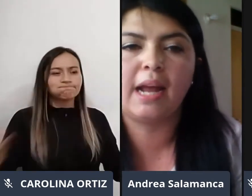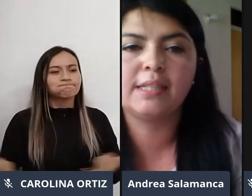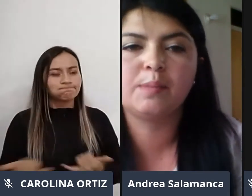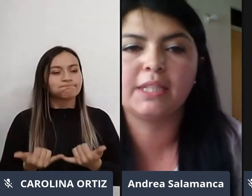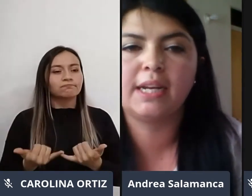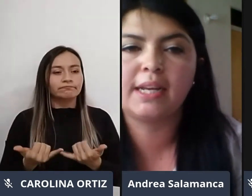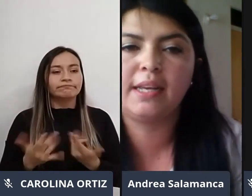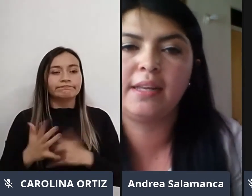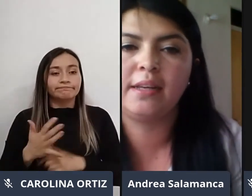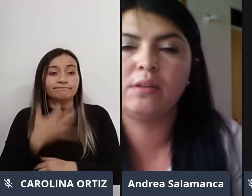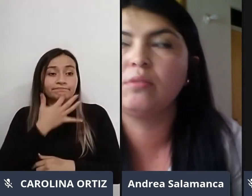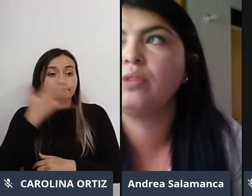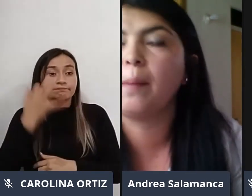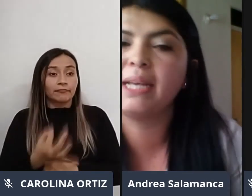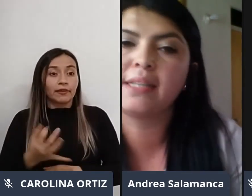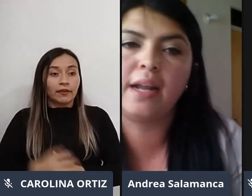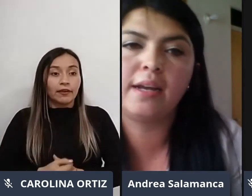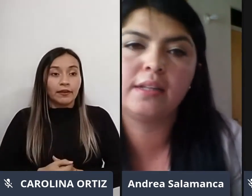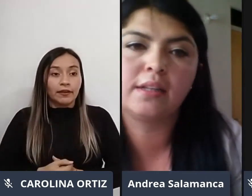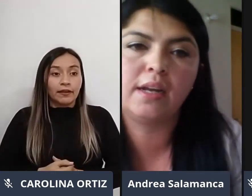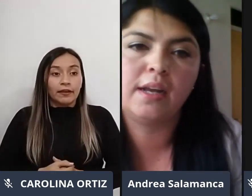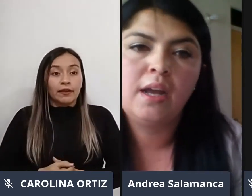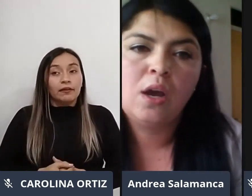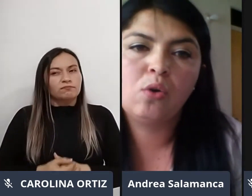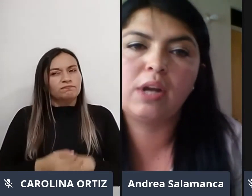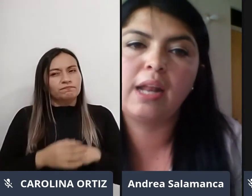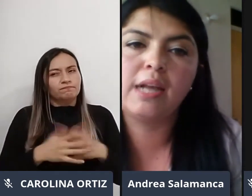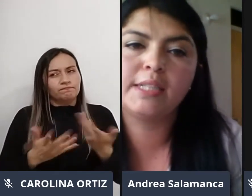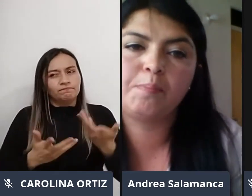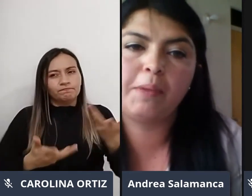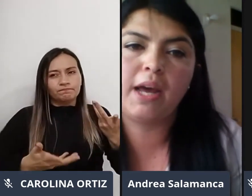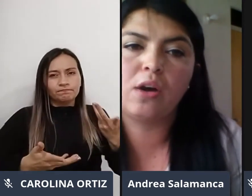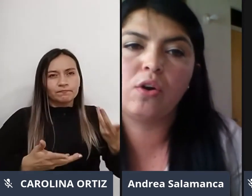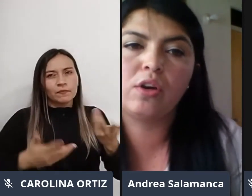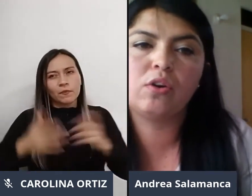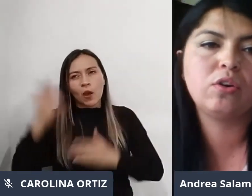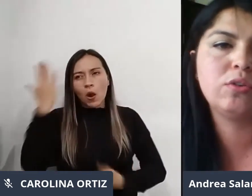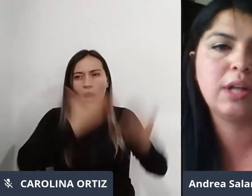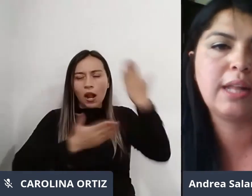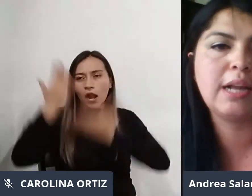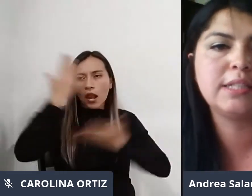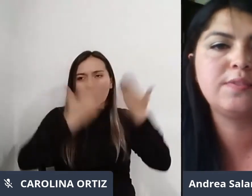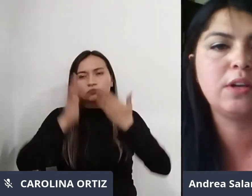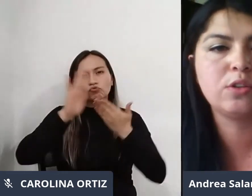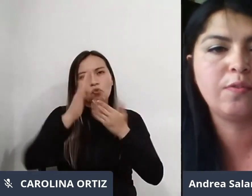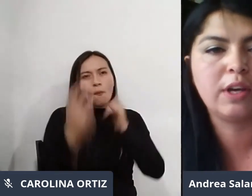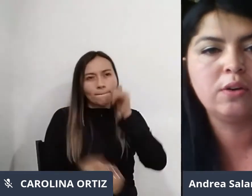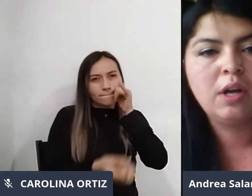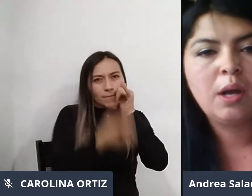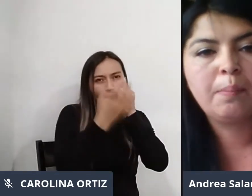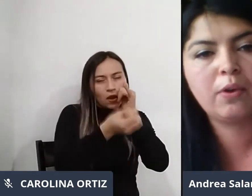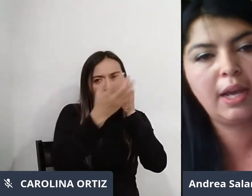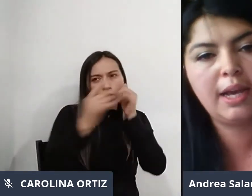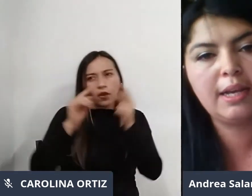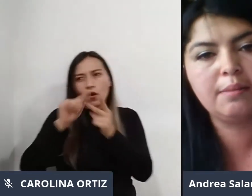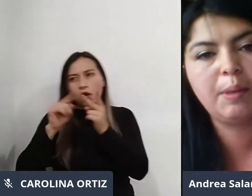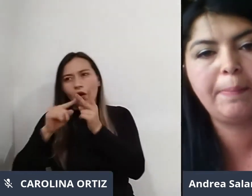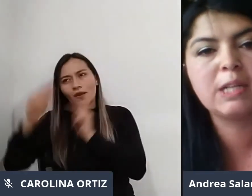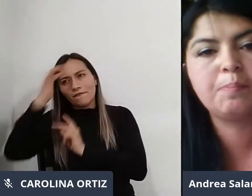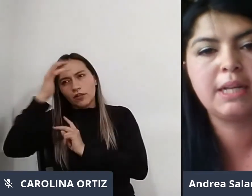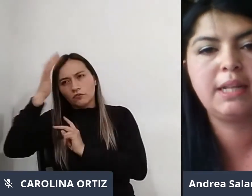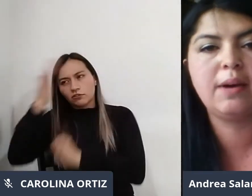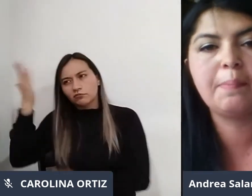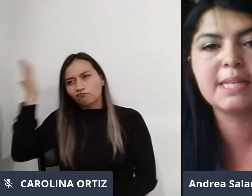efectivamente mi análisis va a ser aquí una mezcla entre un análisis pedagógico y un análisis filosófico, porque